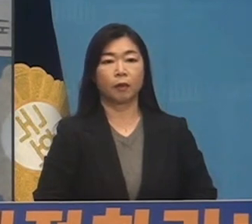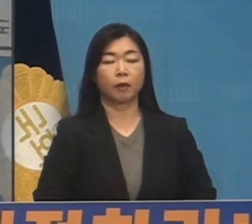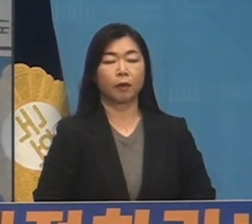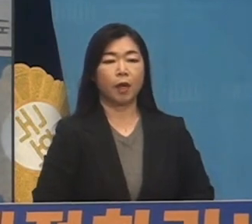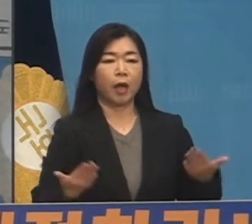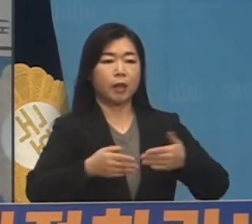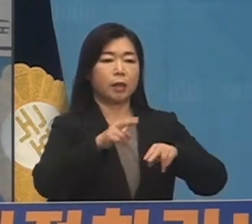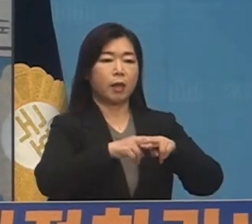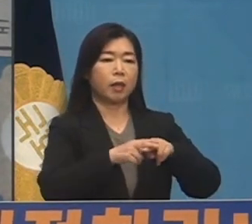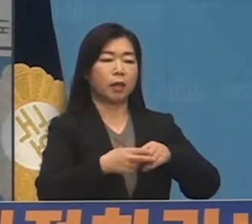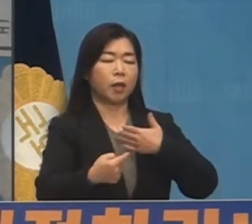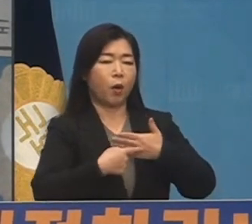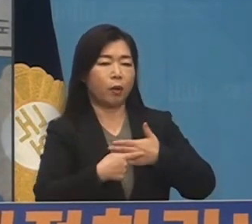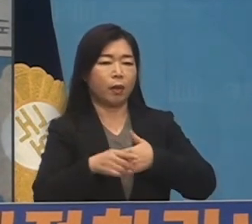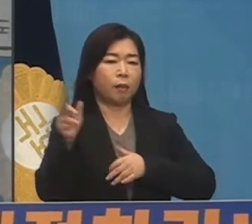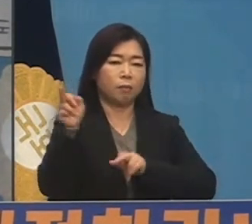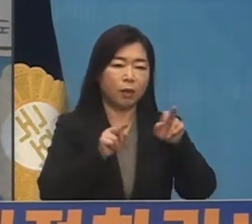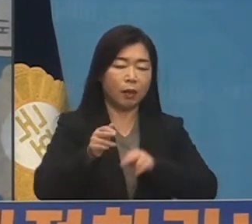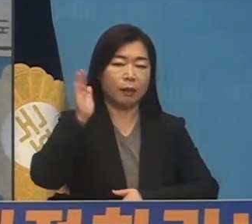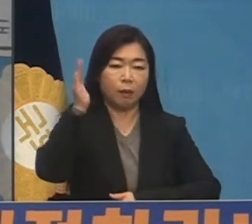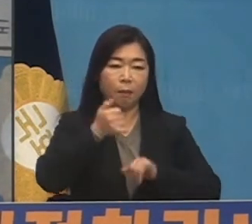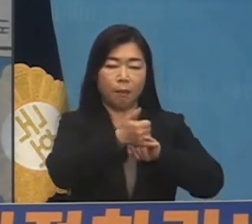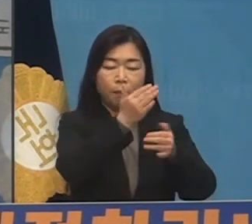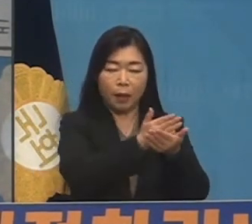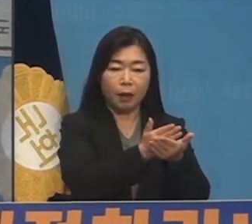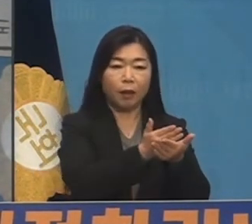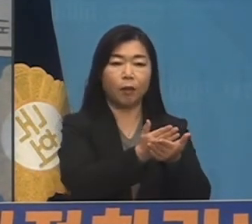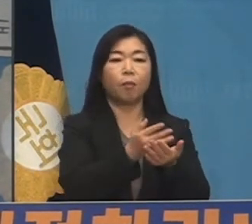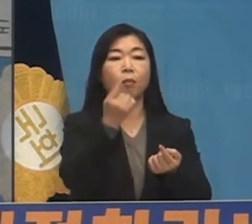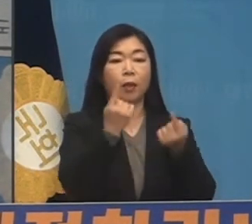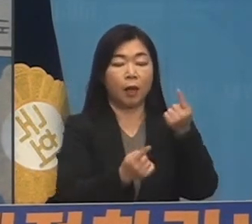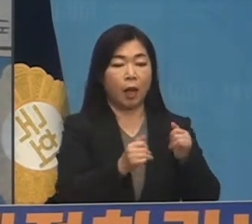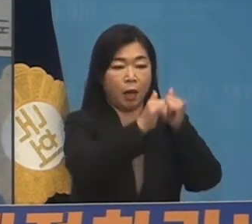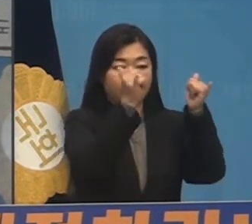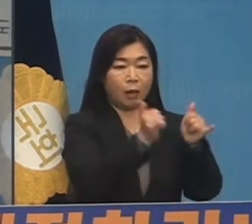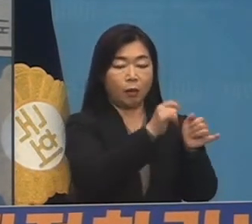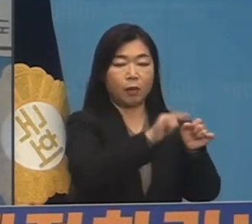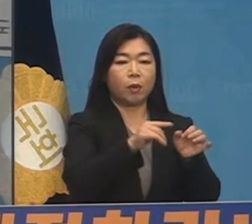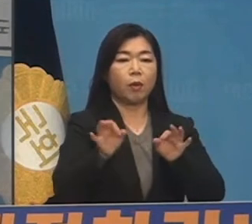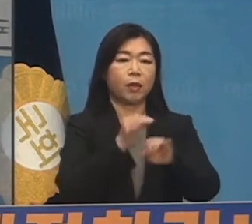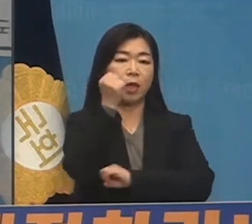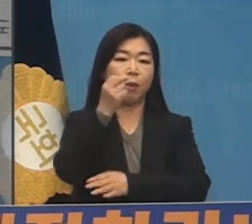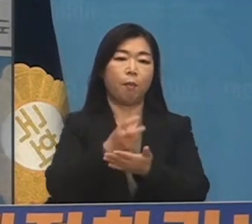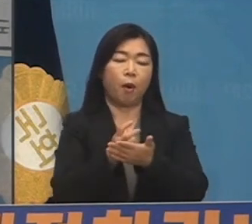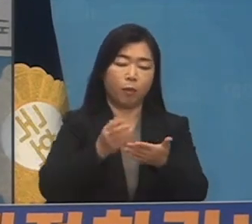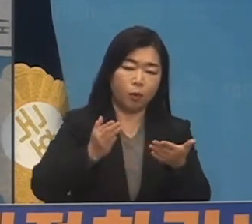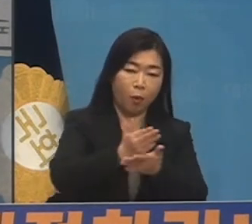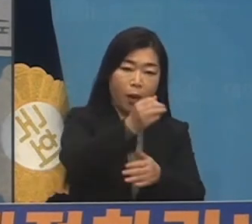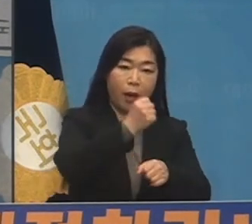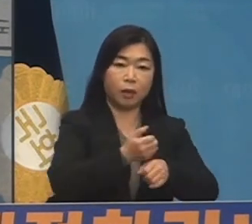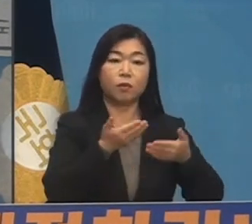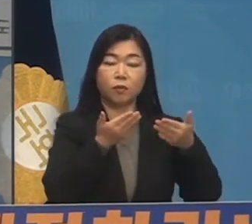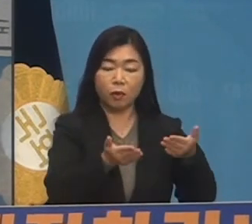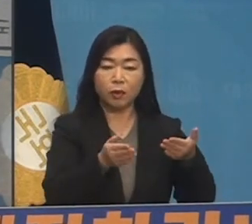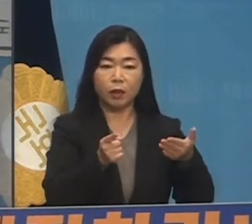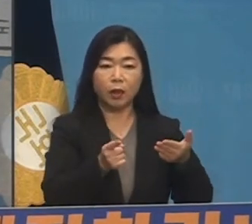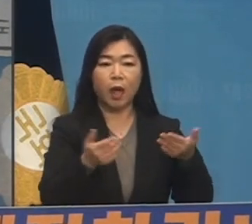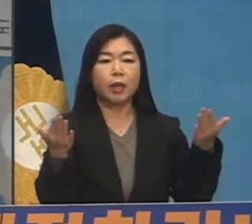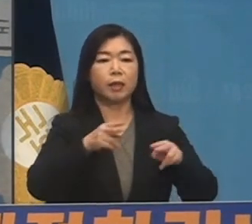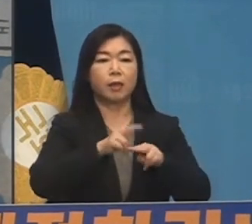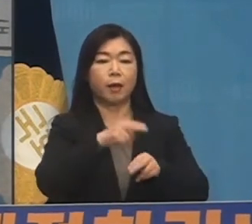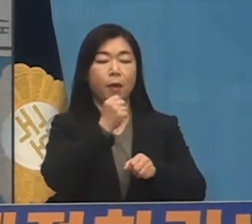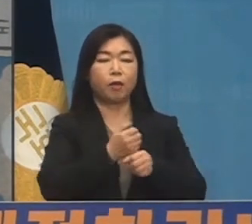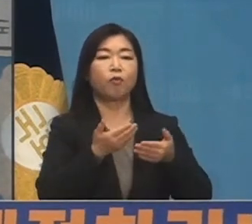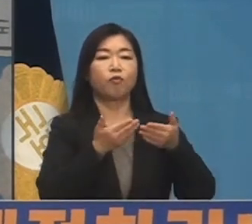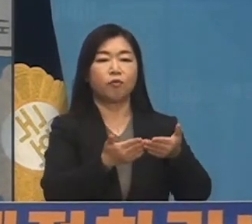허망한 일자리 공약을 남발하는 대신 이 사회적 경제 기본법을 통과시키는 것으로 일자리 창출에 대한 두 정당의